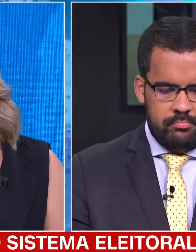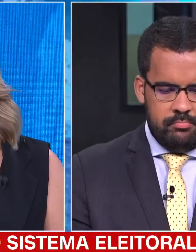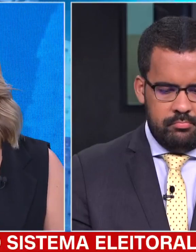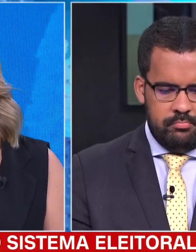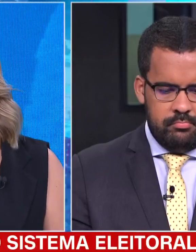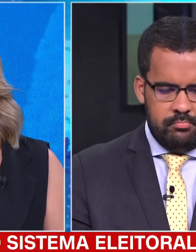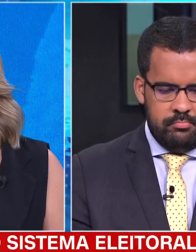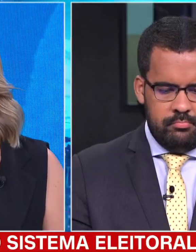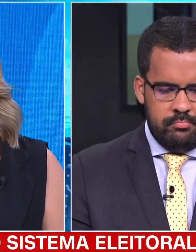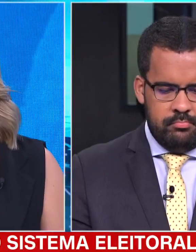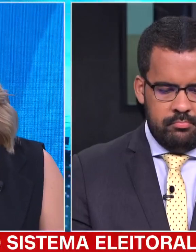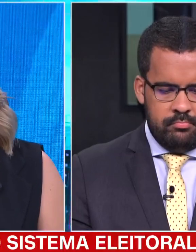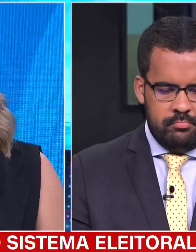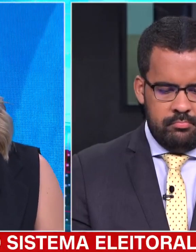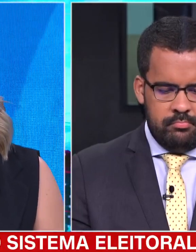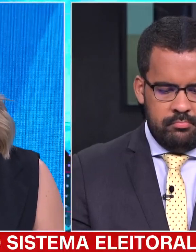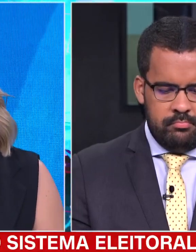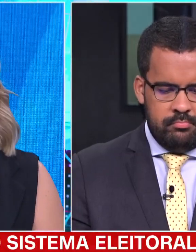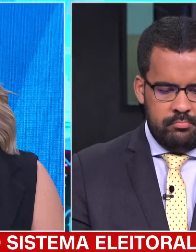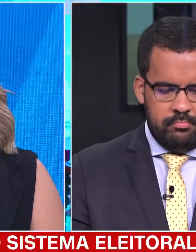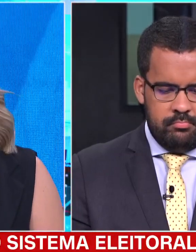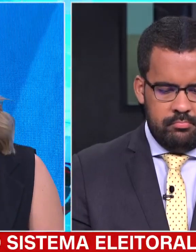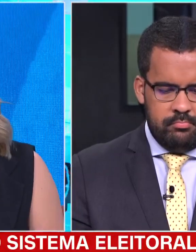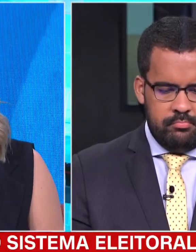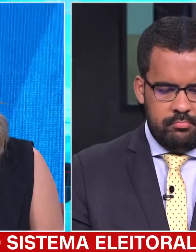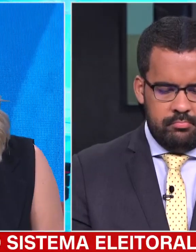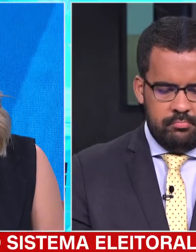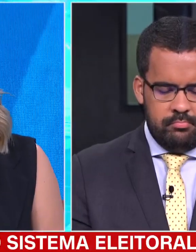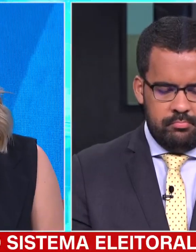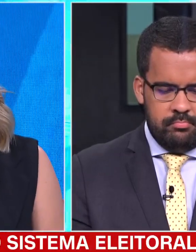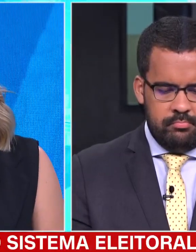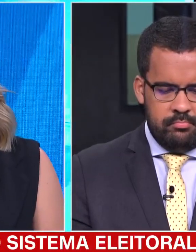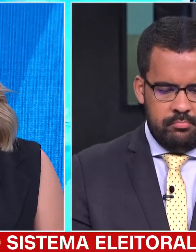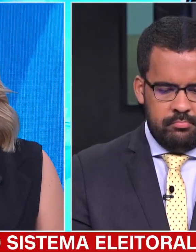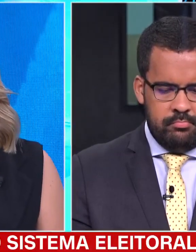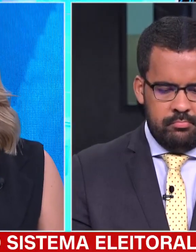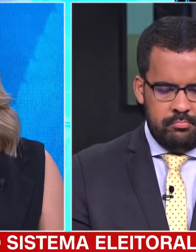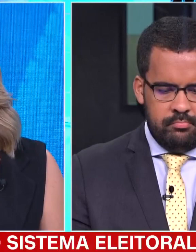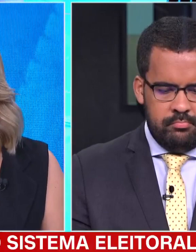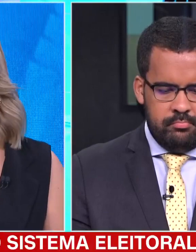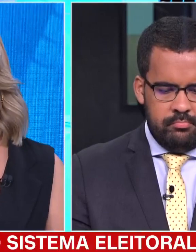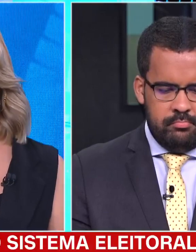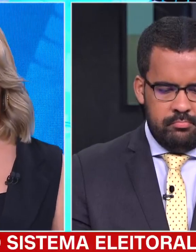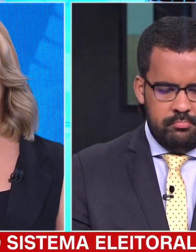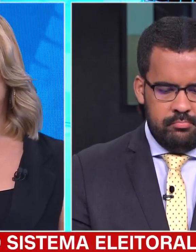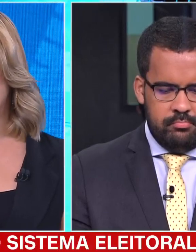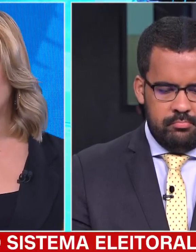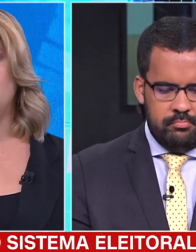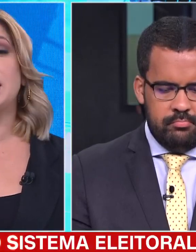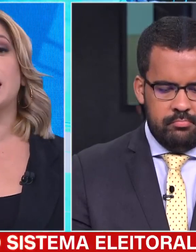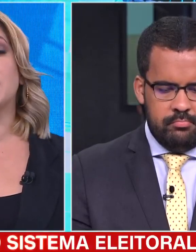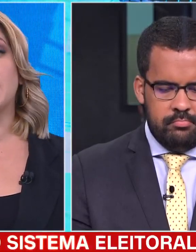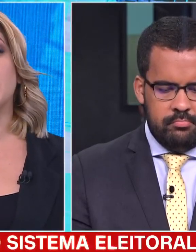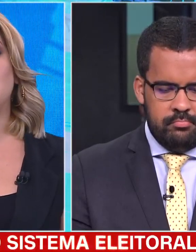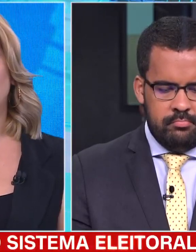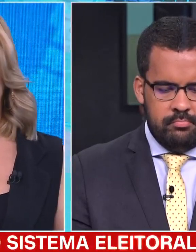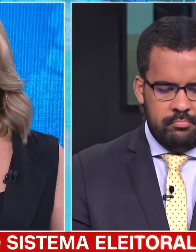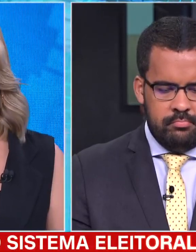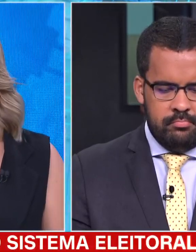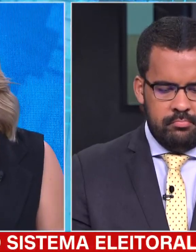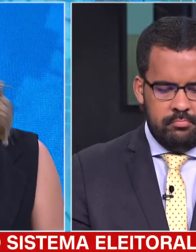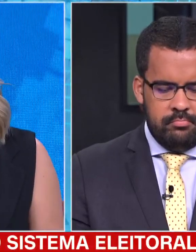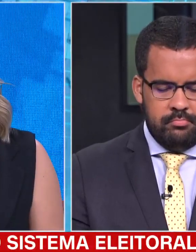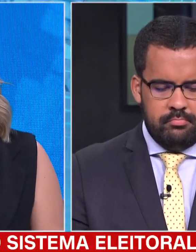vídeos foram submetidos à avaliação de peritos que comprovou que eles foram editados que as vias